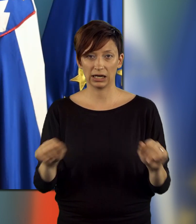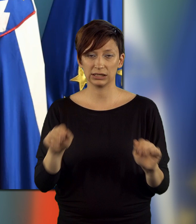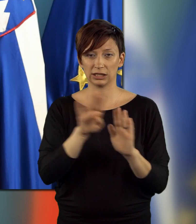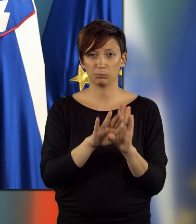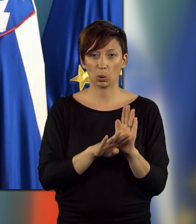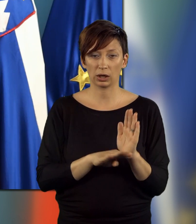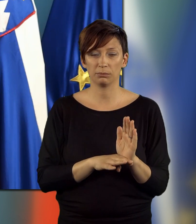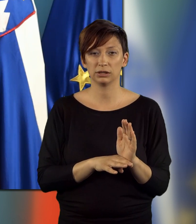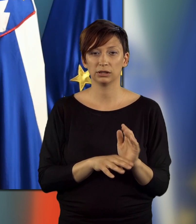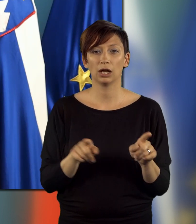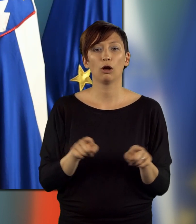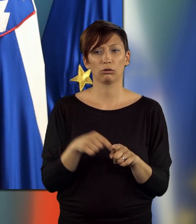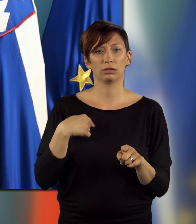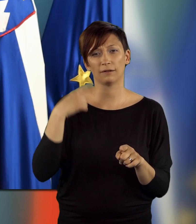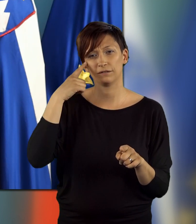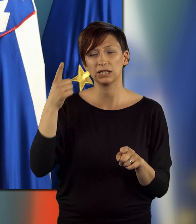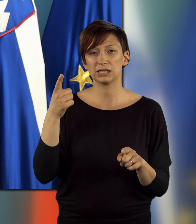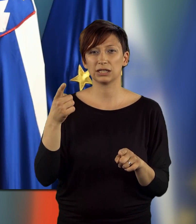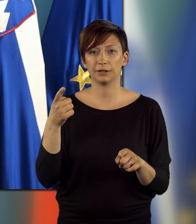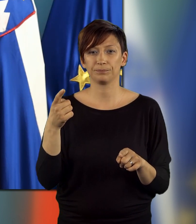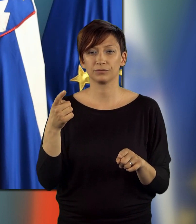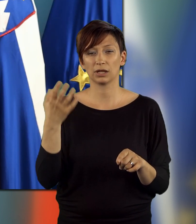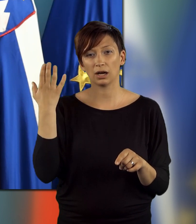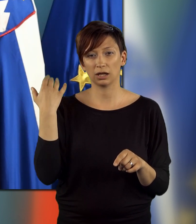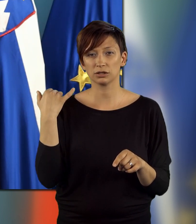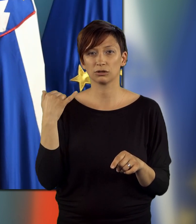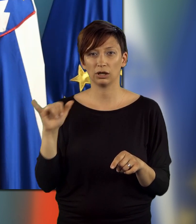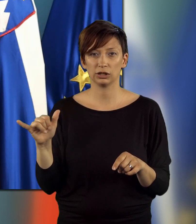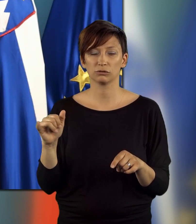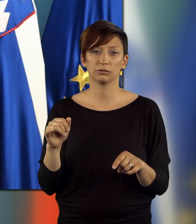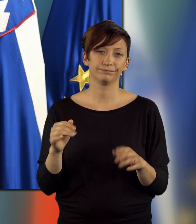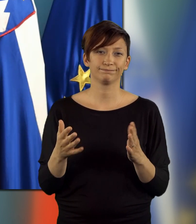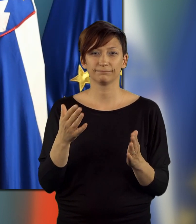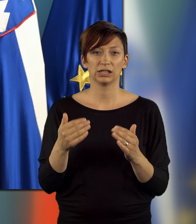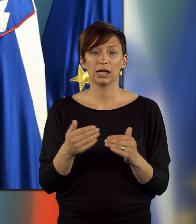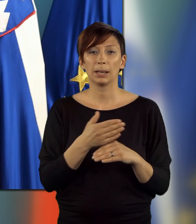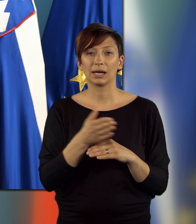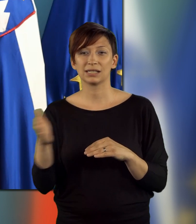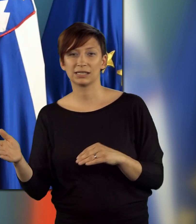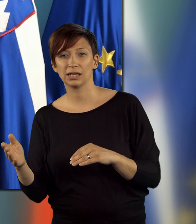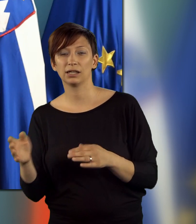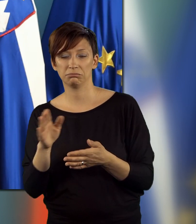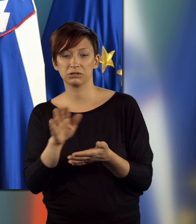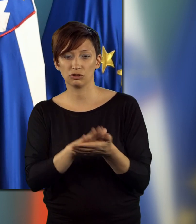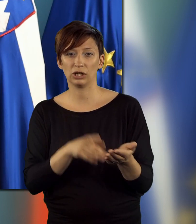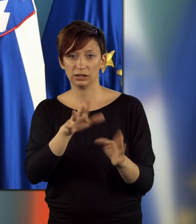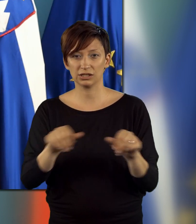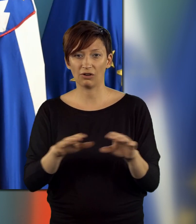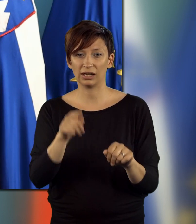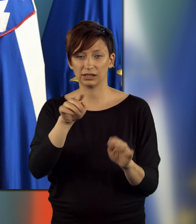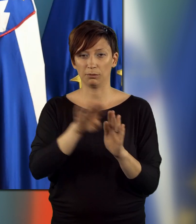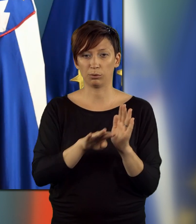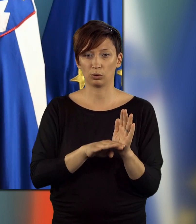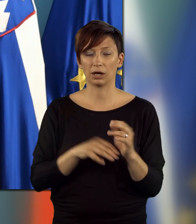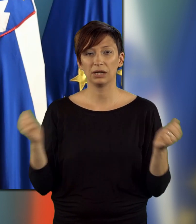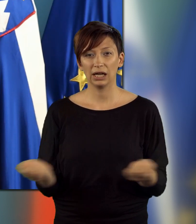realizirati programa, kajti kot veste, lani smo relativno kasneje prišli s tem programom in intenzivno se je